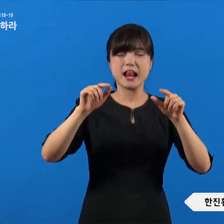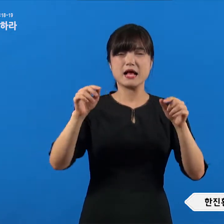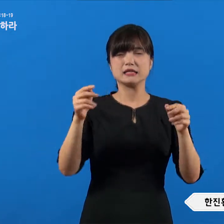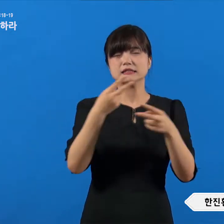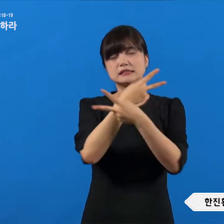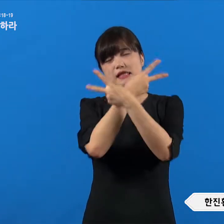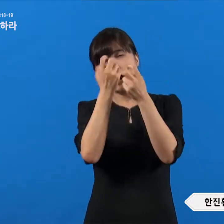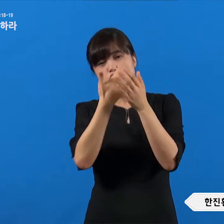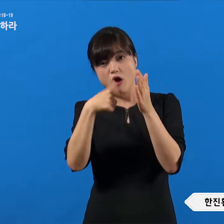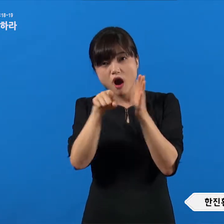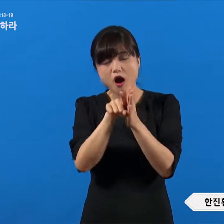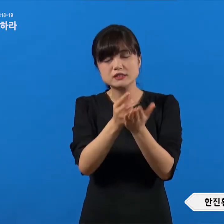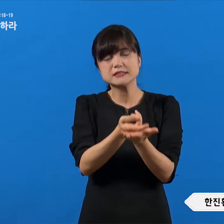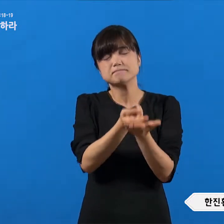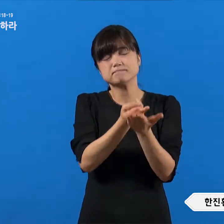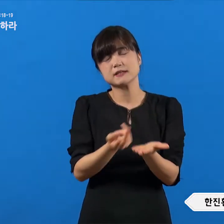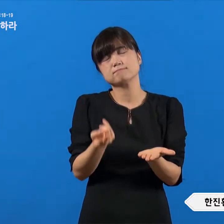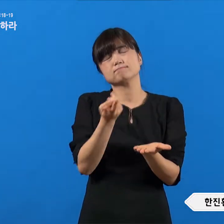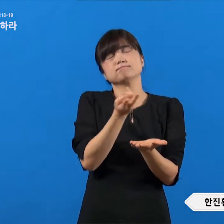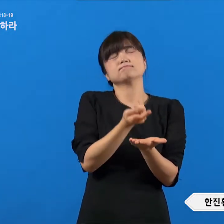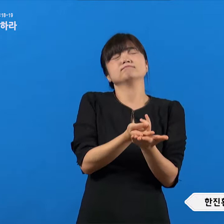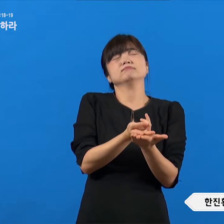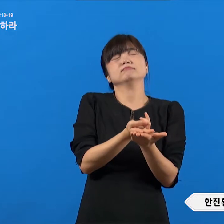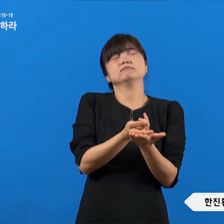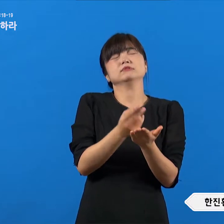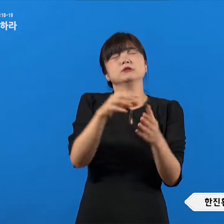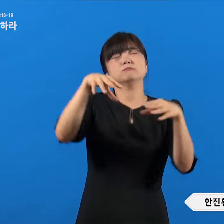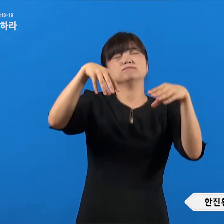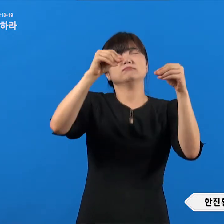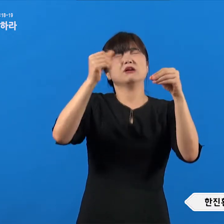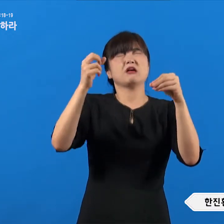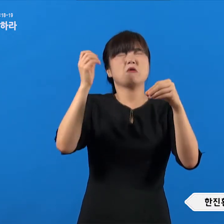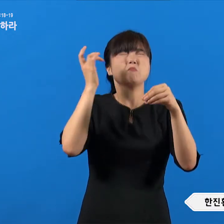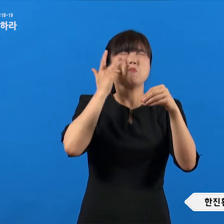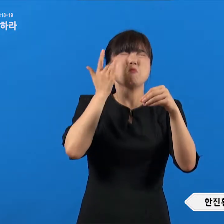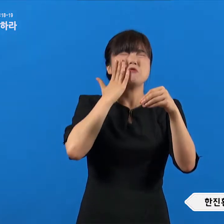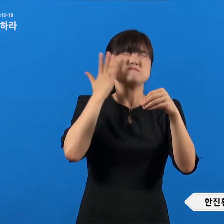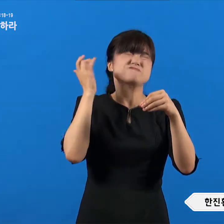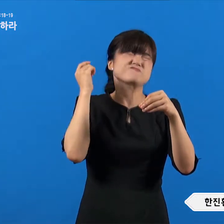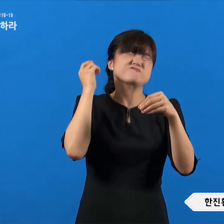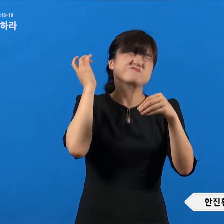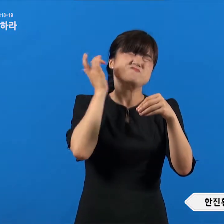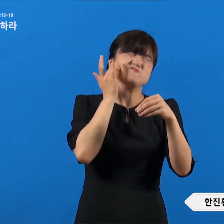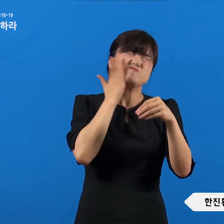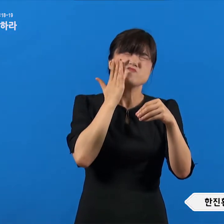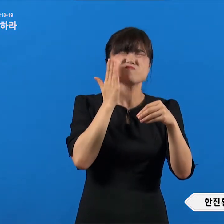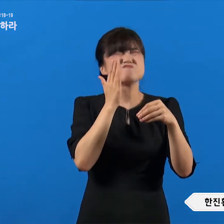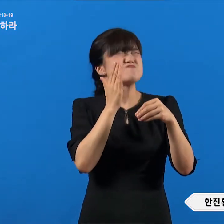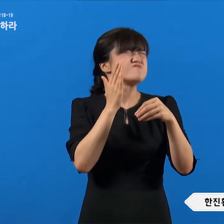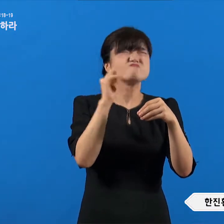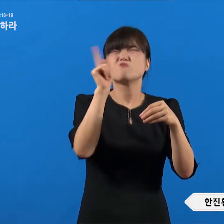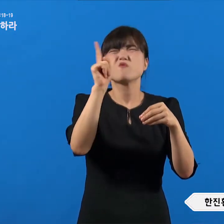침대에 누워 있는데 모기가 왱왱하니까 남편이 그 잡으려고